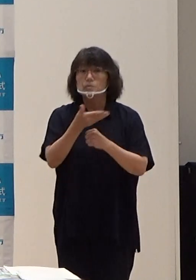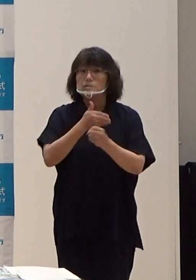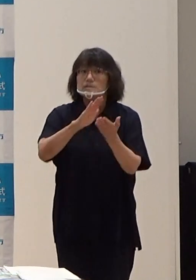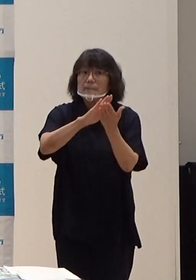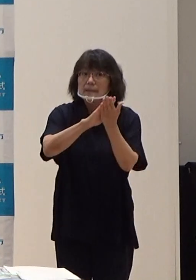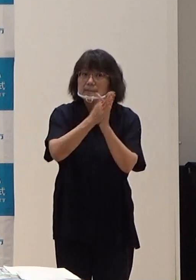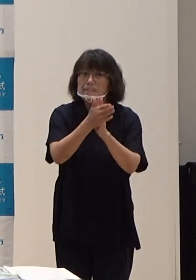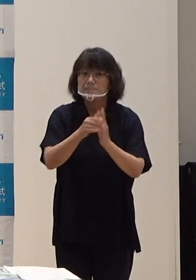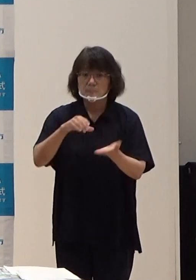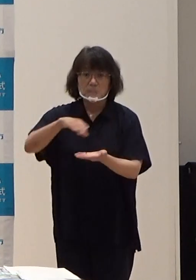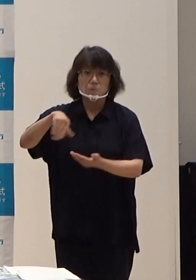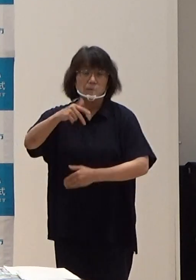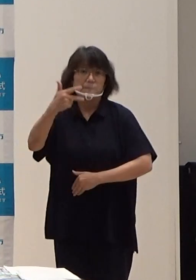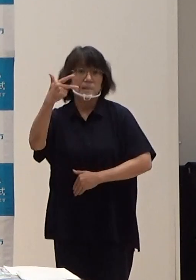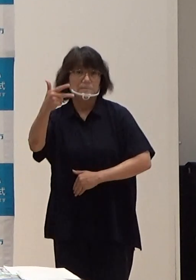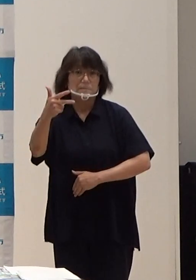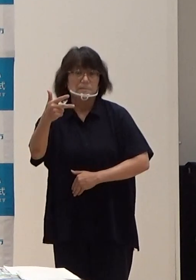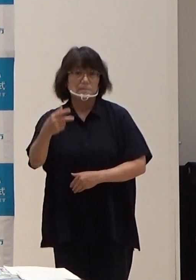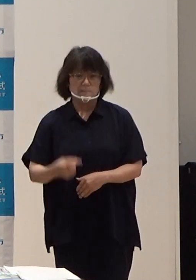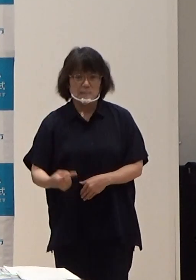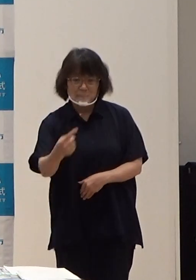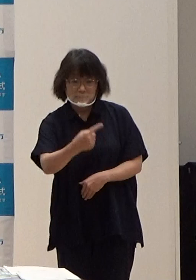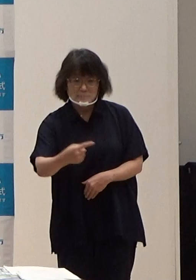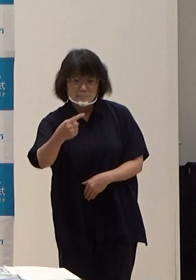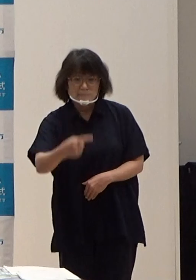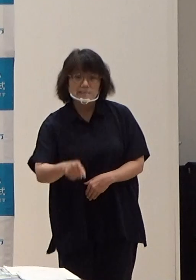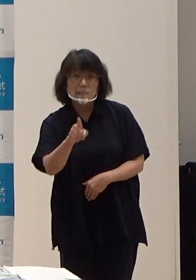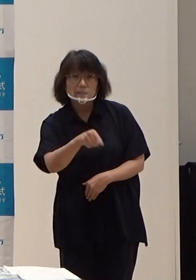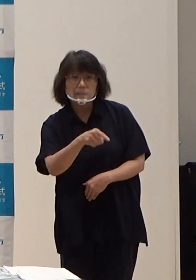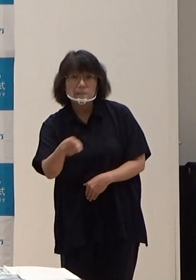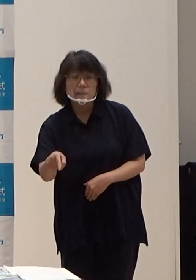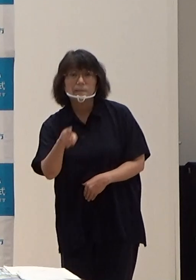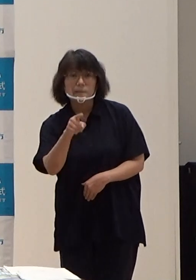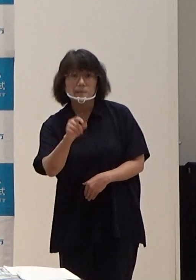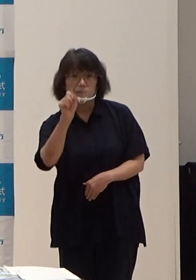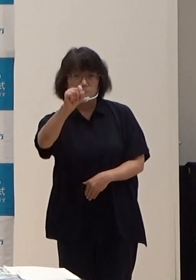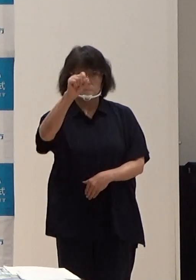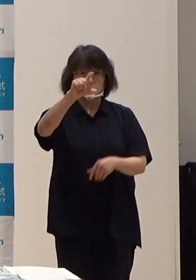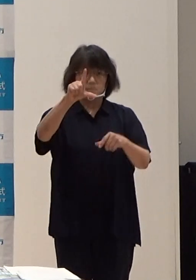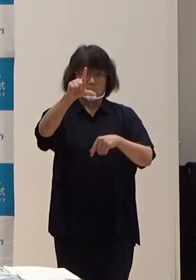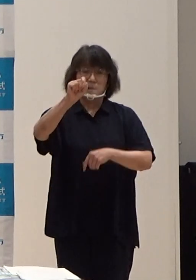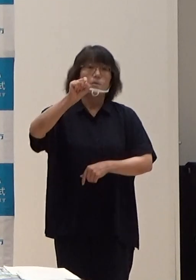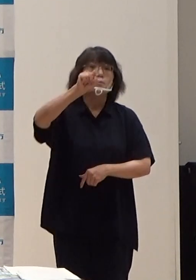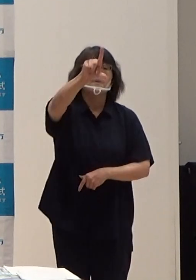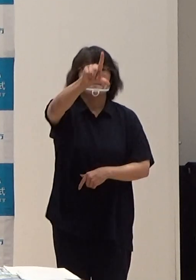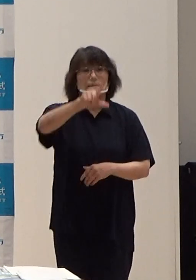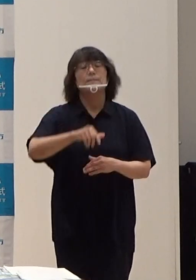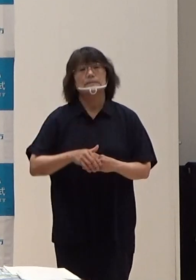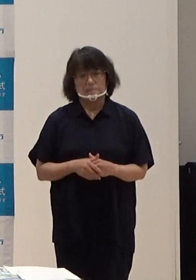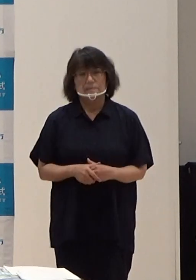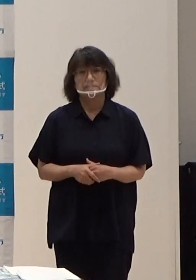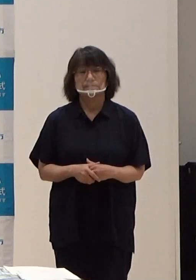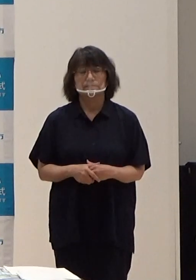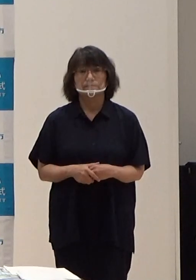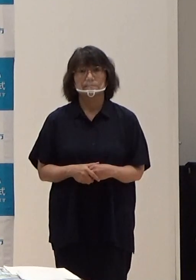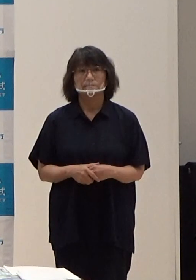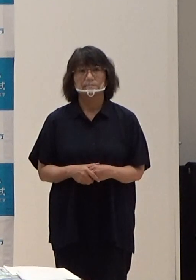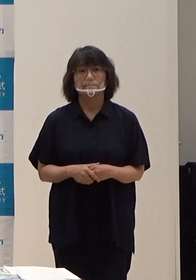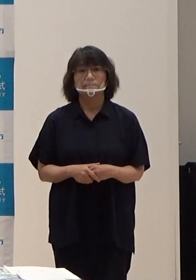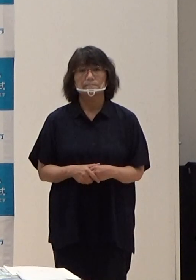そして郡山市も1000人あたりですと同じ県下と同じよう、県下全福島県も同じ